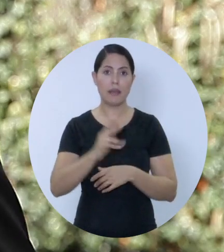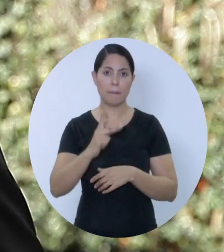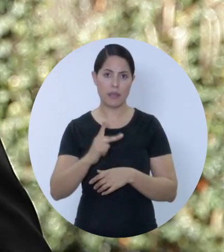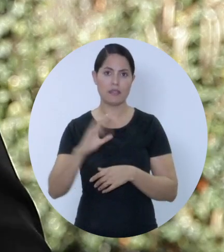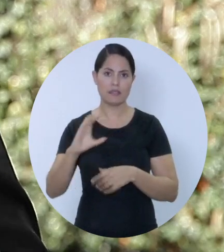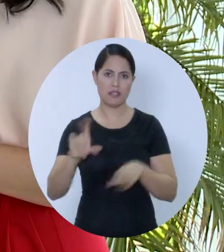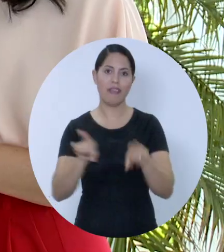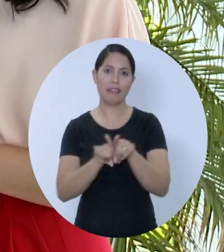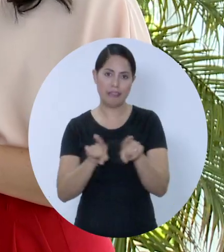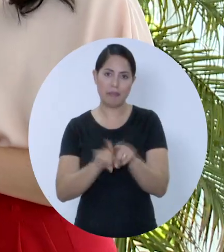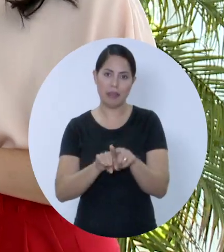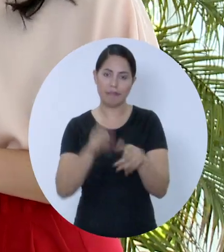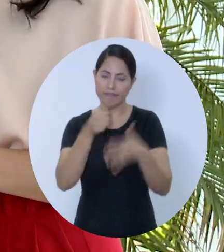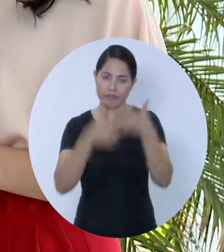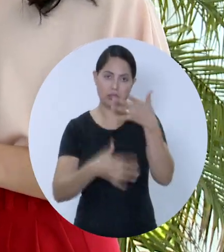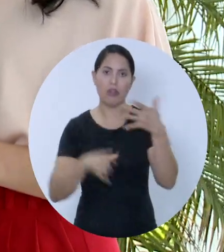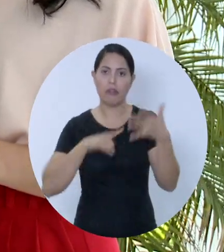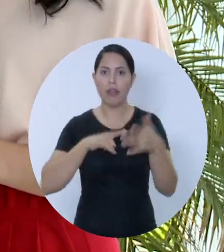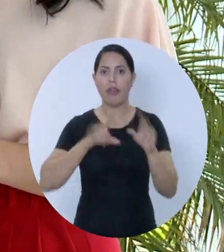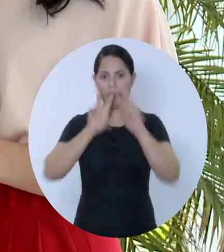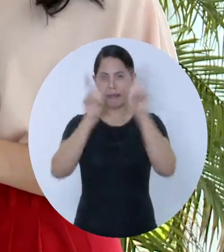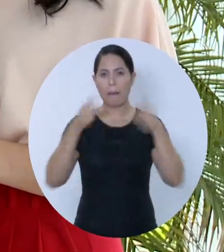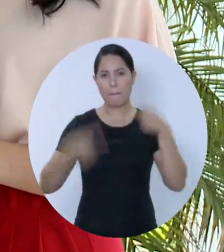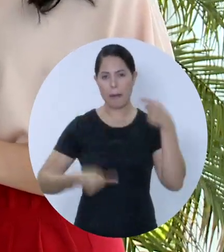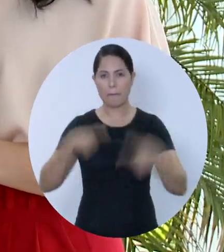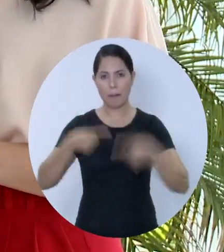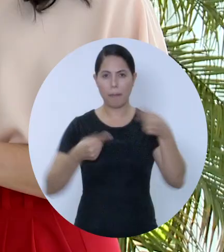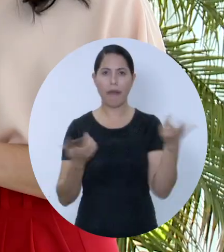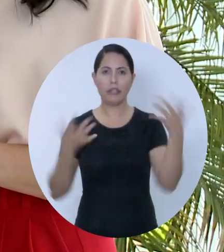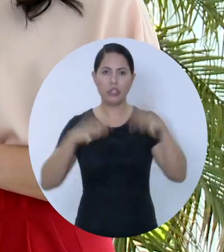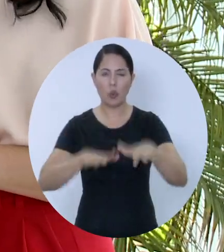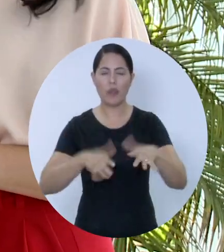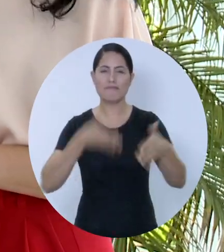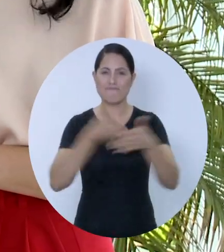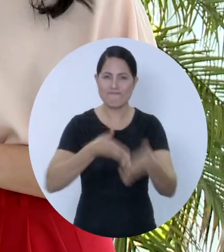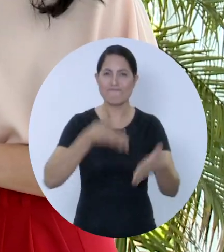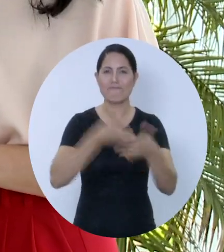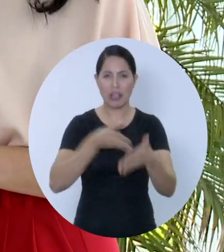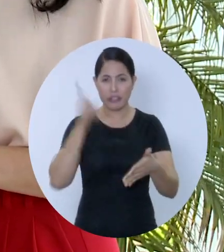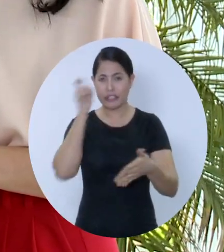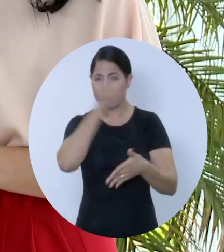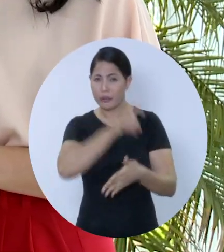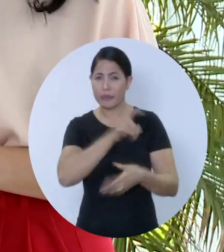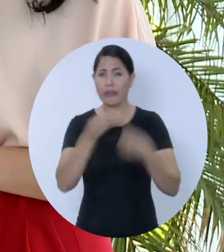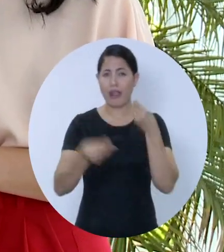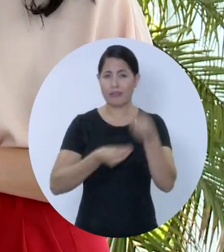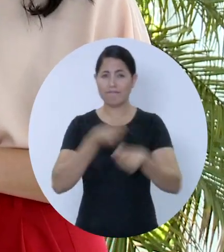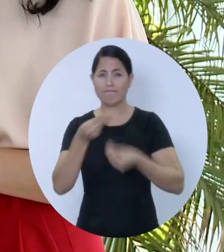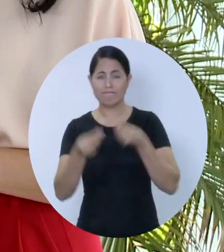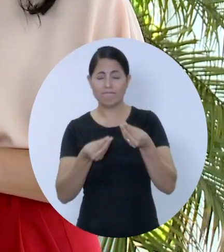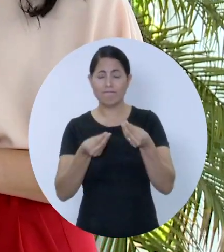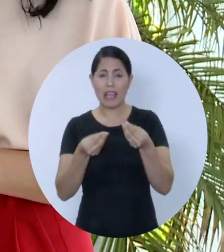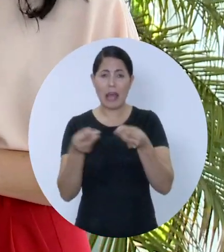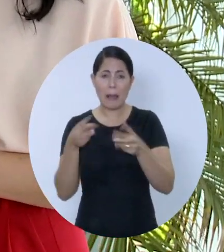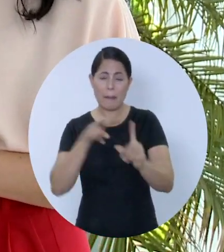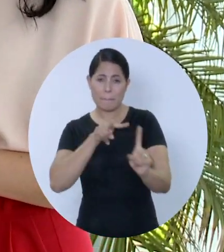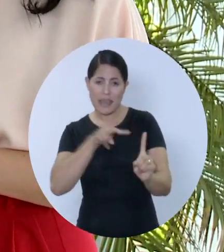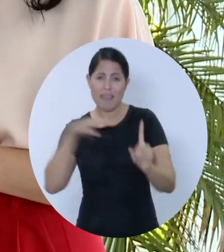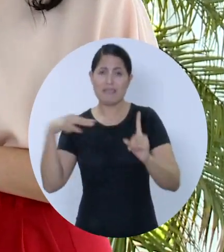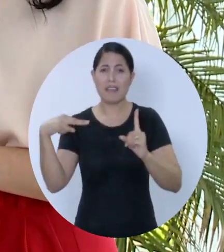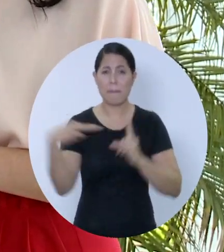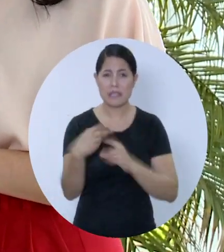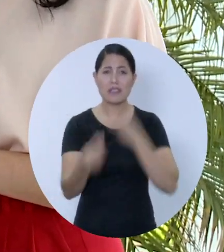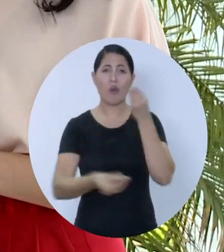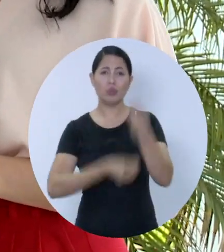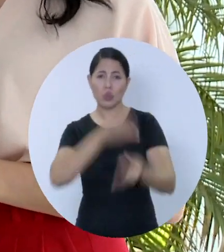questões, a própria questão do BPC também, que, enfim, quando se discute, quando se inclui, é sempre para dificultar a percepção